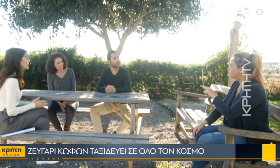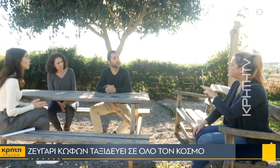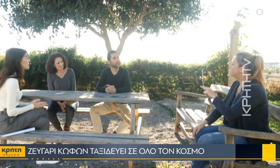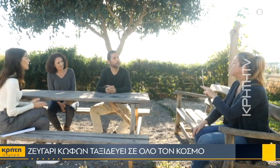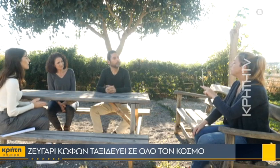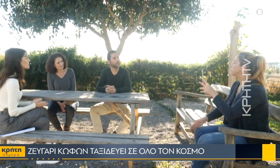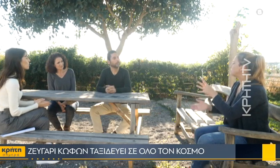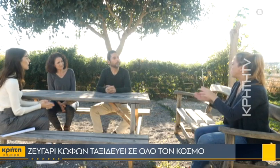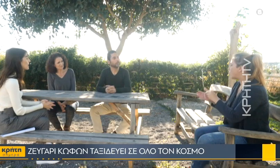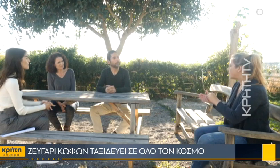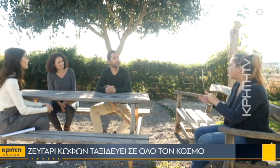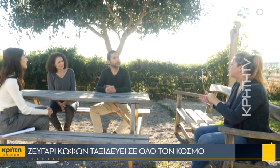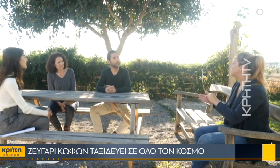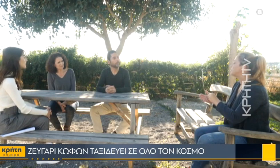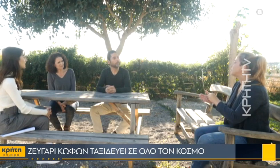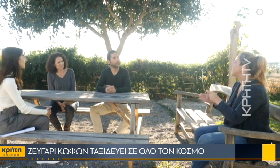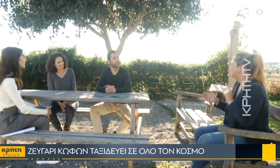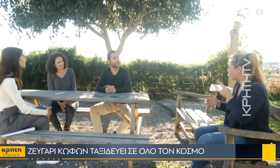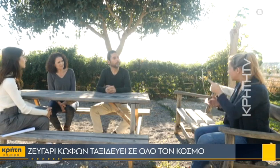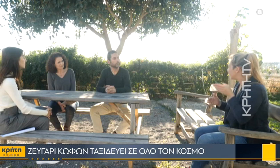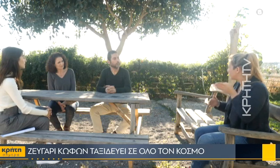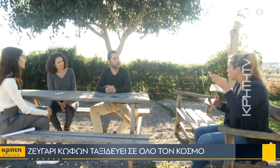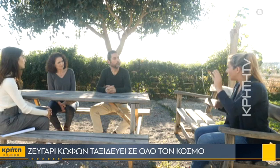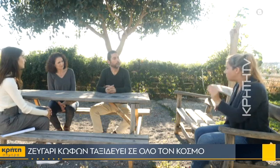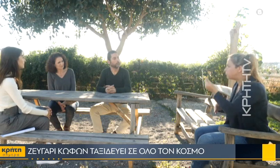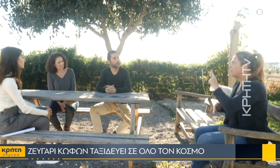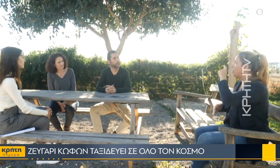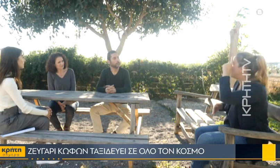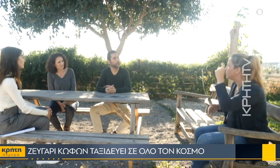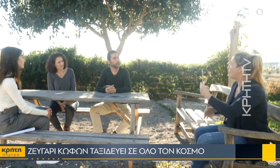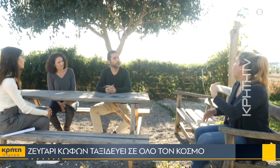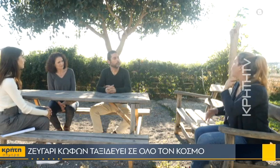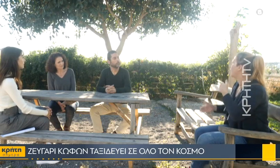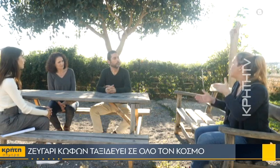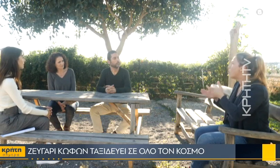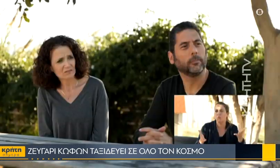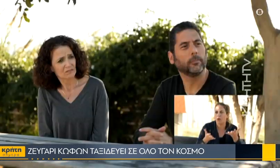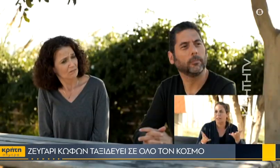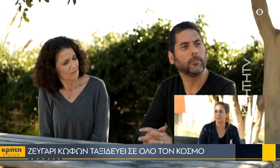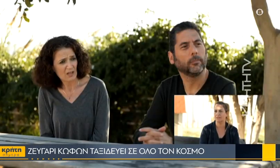αντιμέτωποι με κάποια δυσκολία σε αυτά τα ταξίδια?